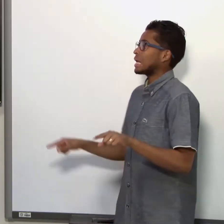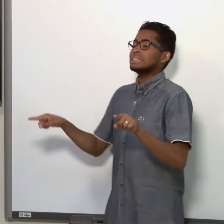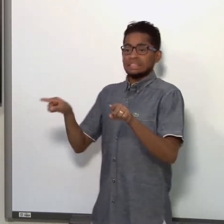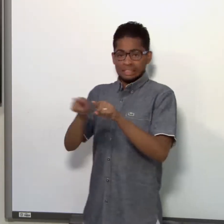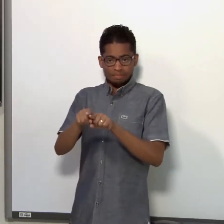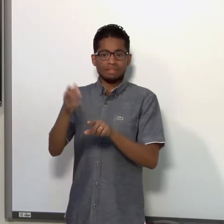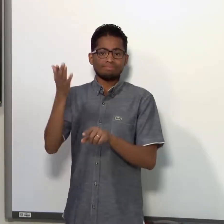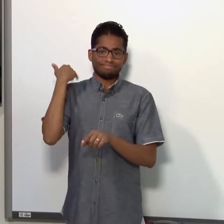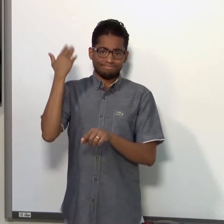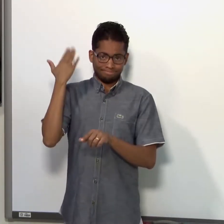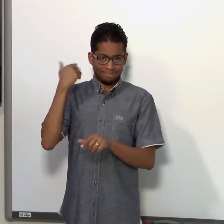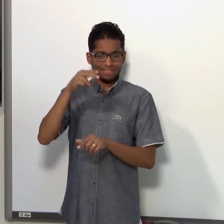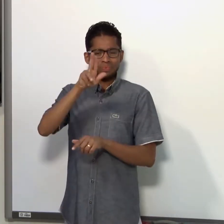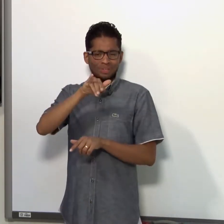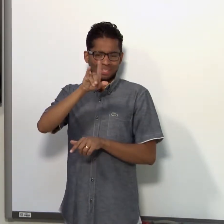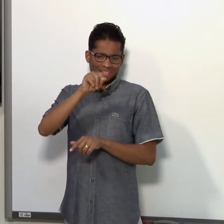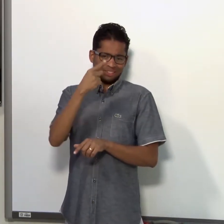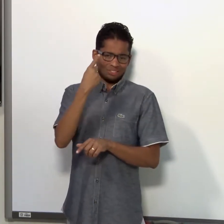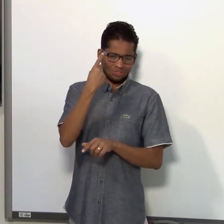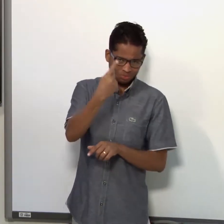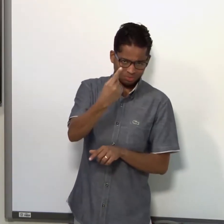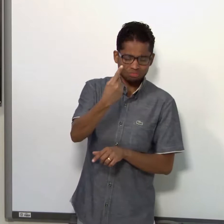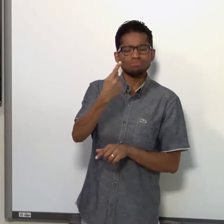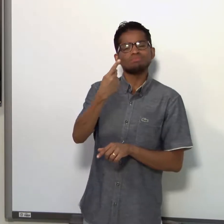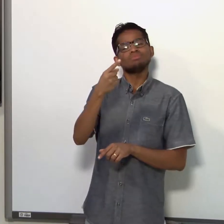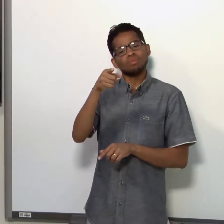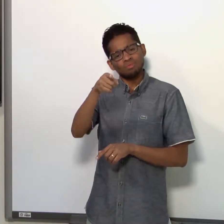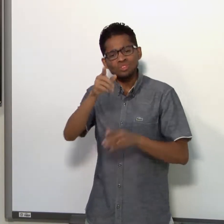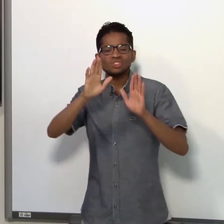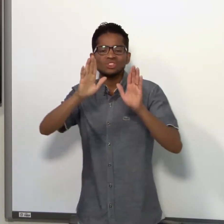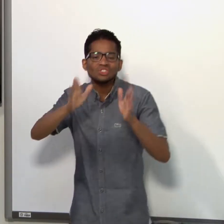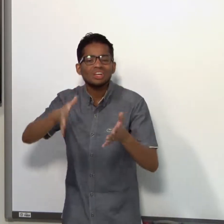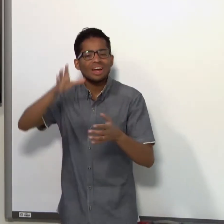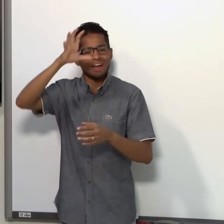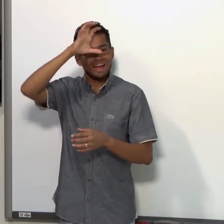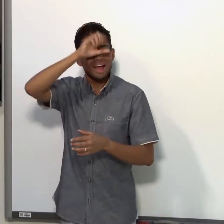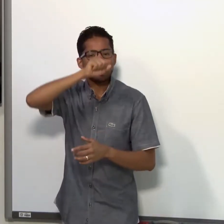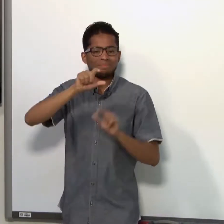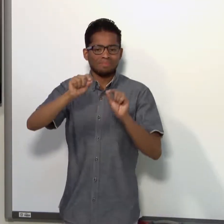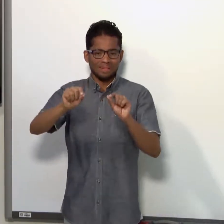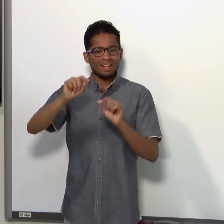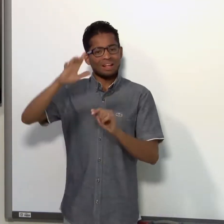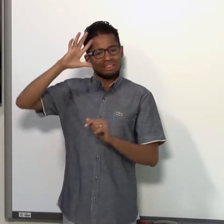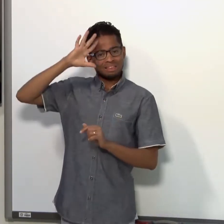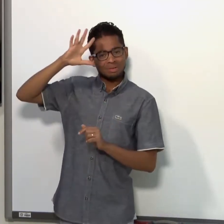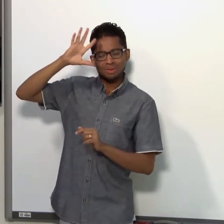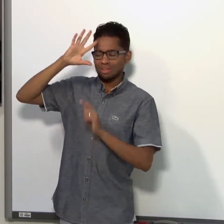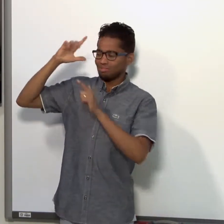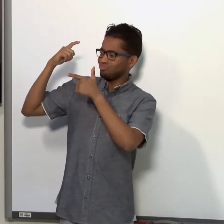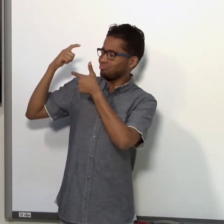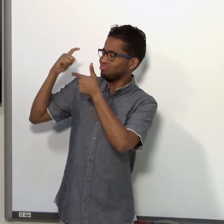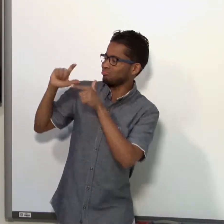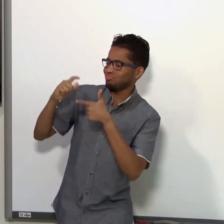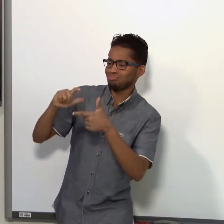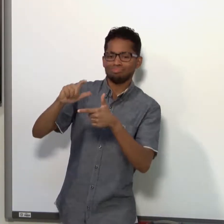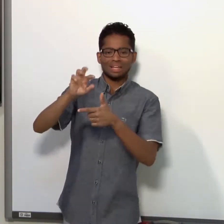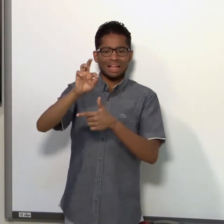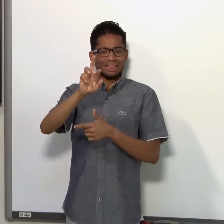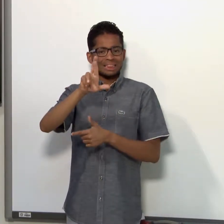ok? Bom, também vimos na unidade 1, você já aprendeu sobre